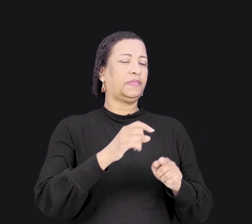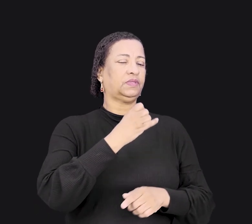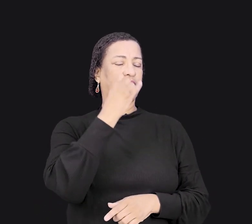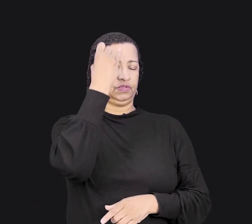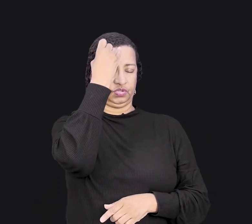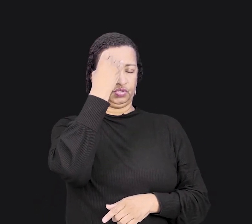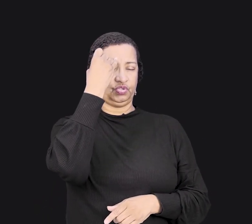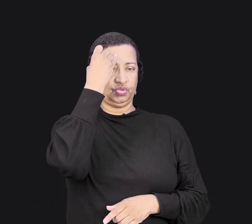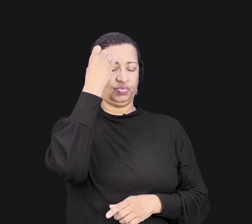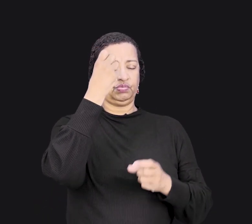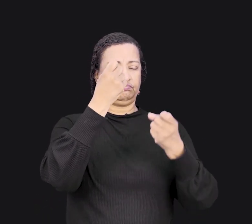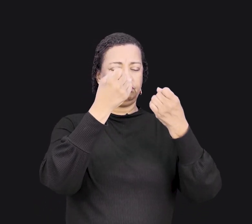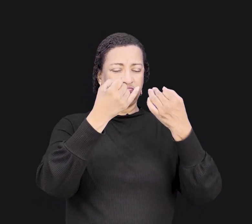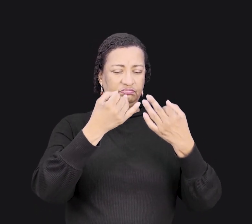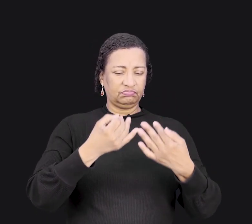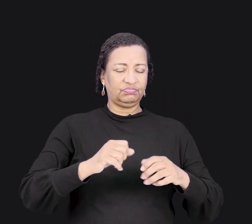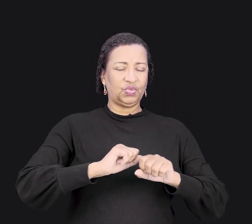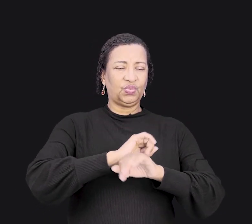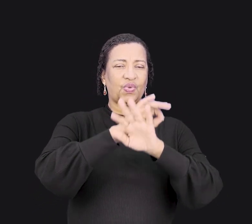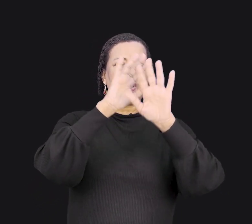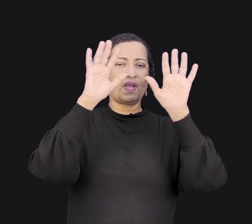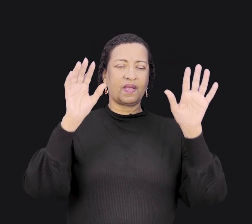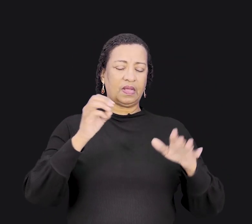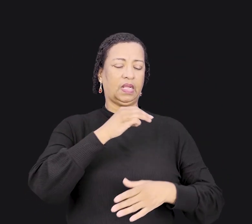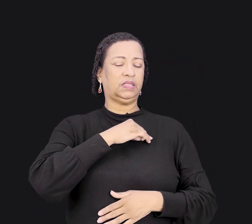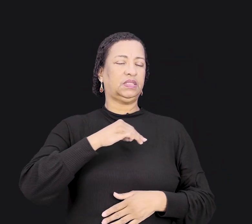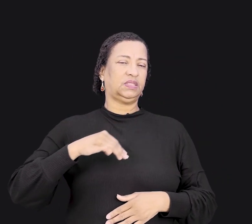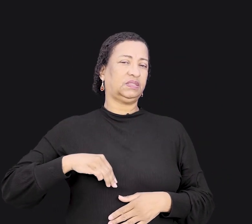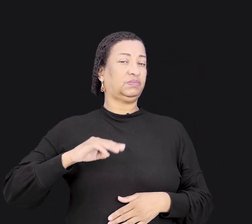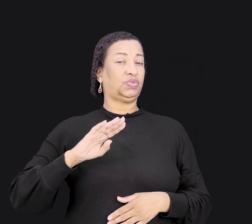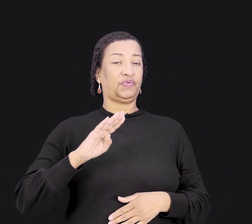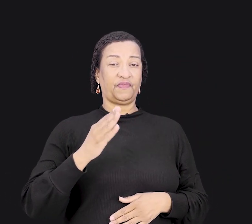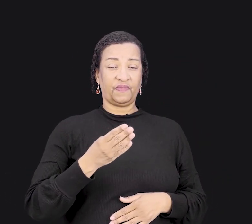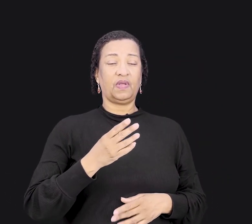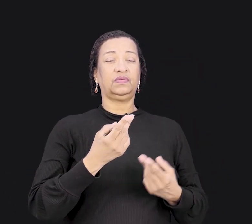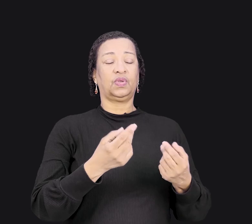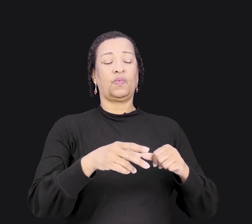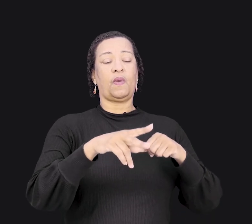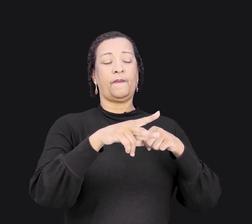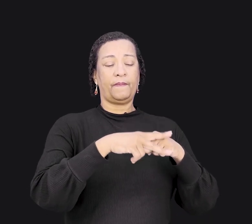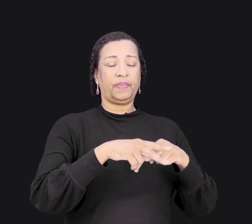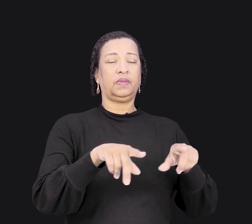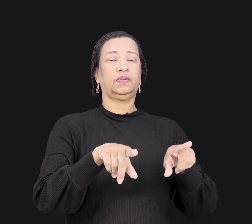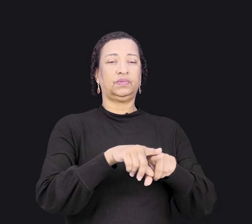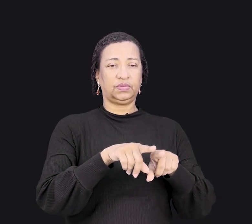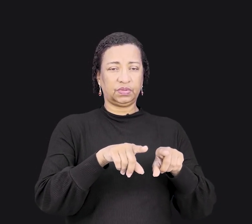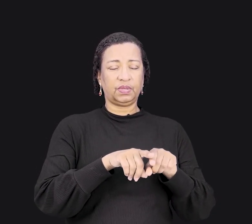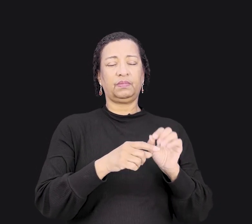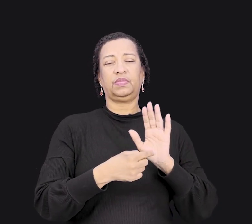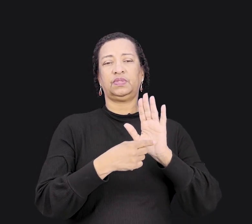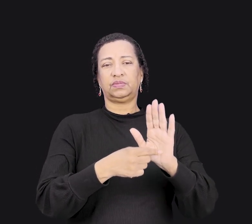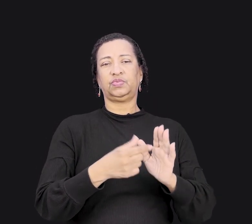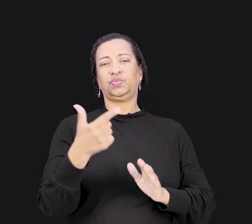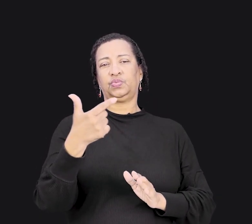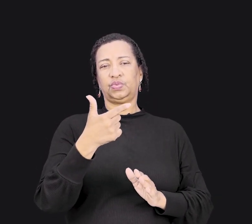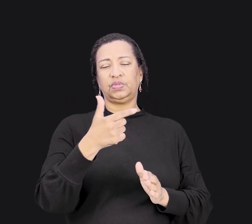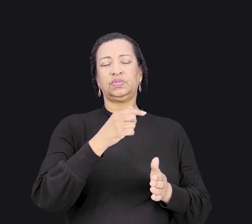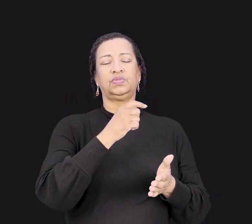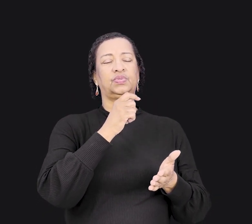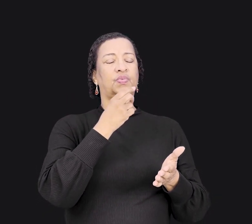descreveu claramente esses mestres apóstatas, assim como Pedro também foi bem explícito na sua segunda carta, capítulo 2. Judas chamou